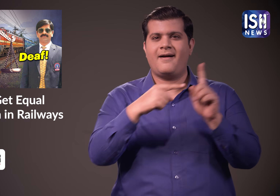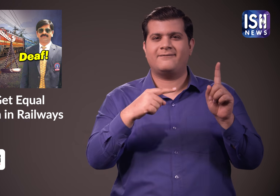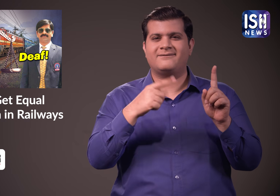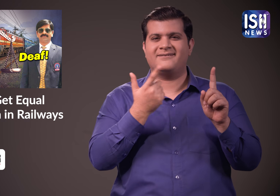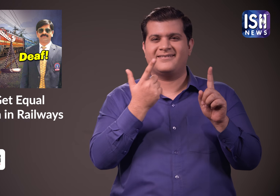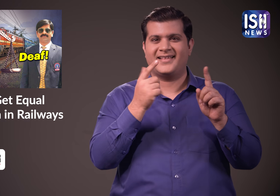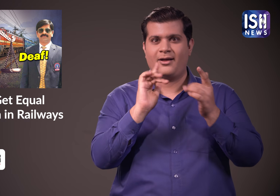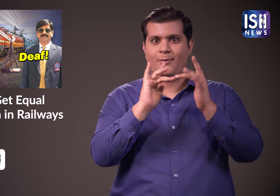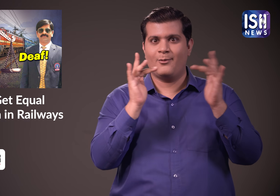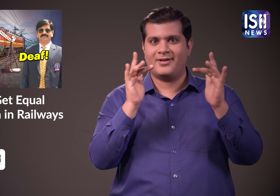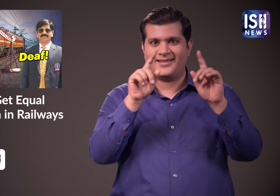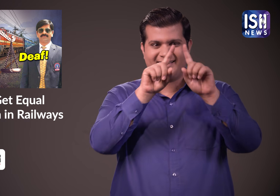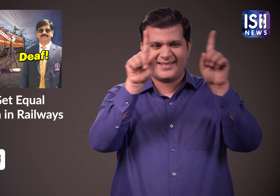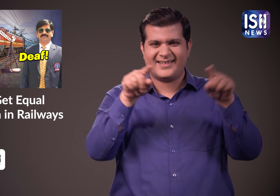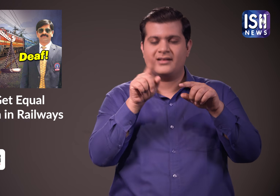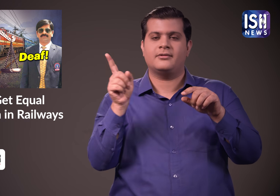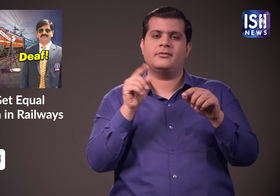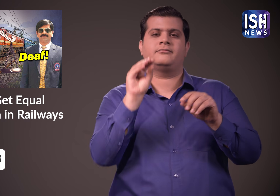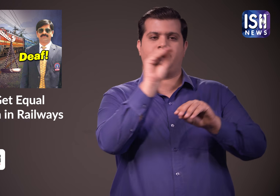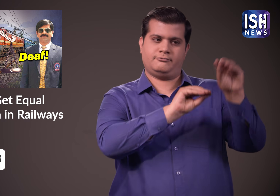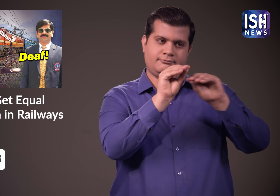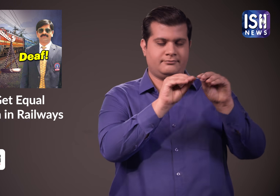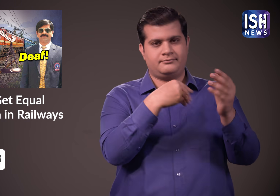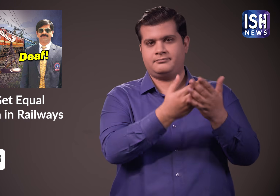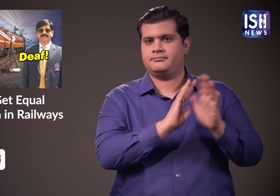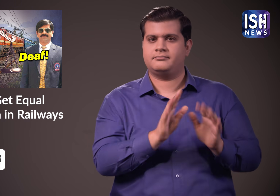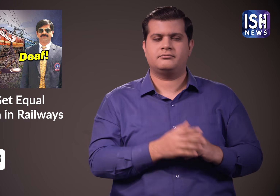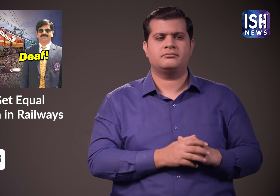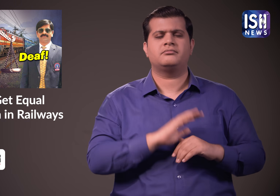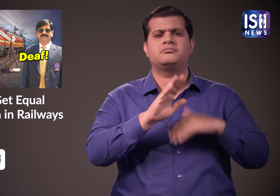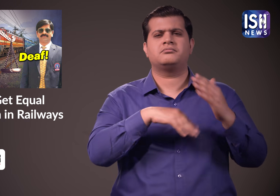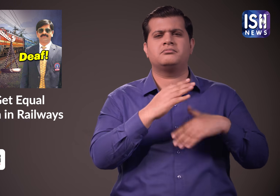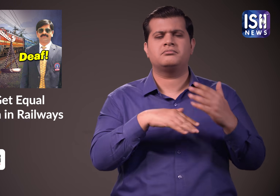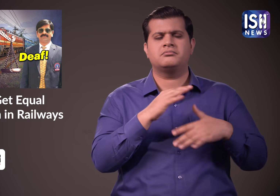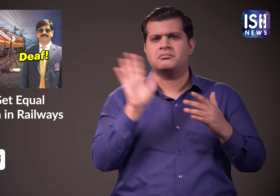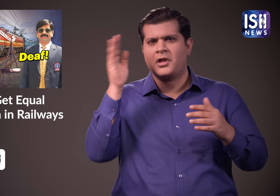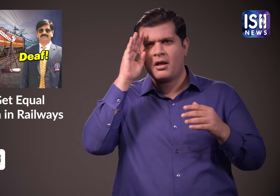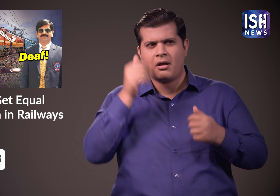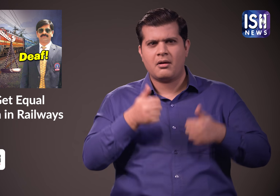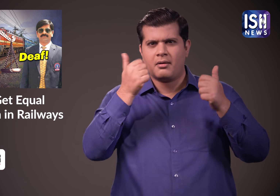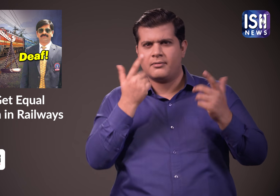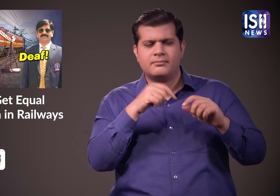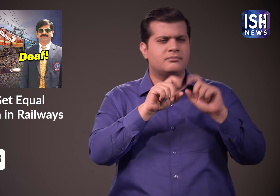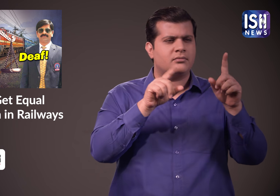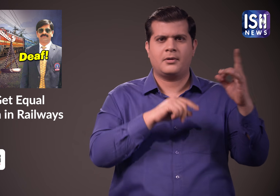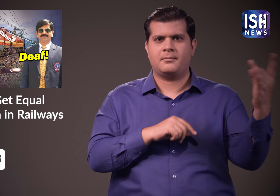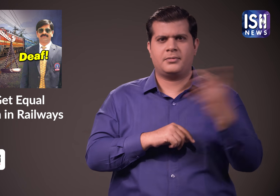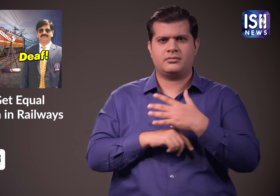था। जब उनका आवेदन खारज कर दिया गया तो उन्हें आश्चर्य